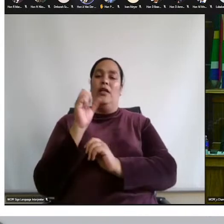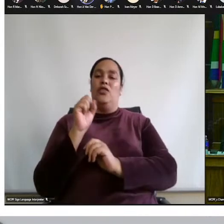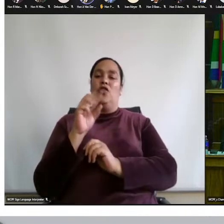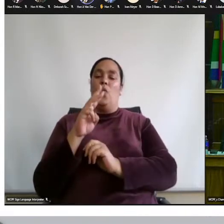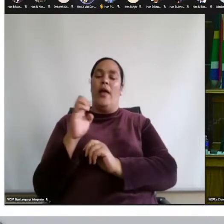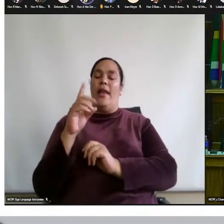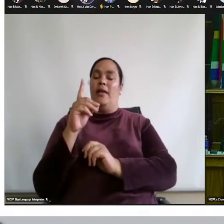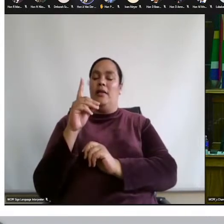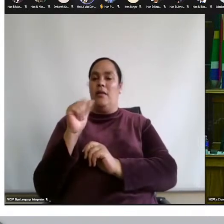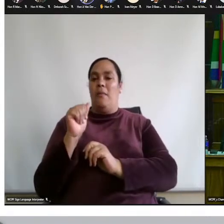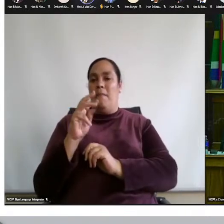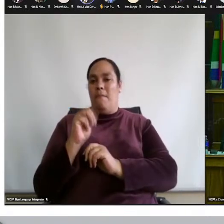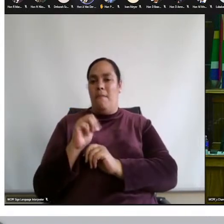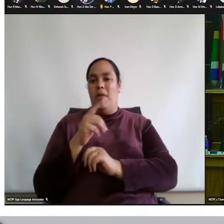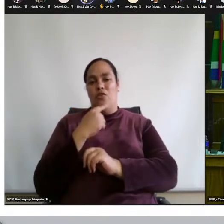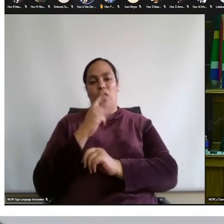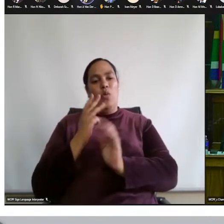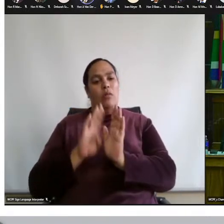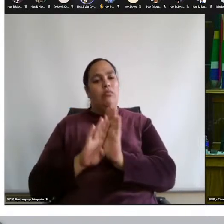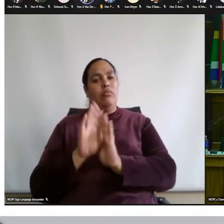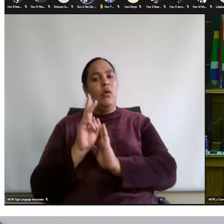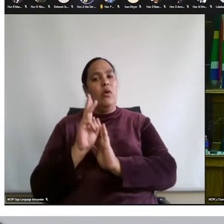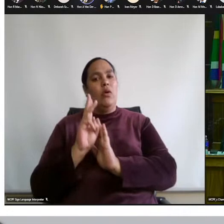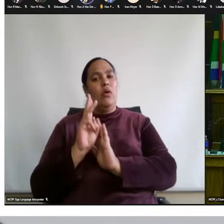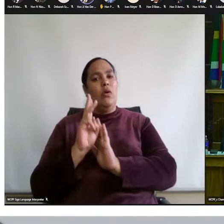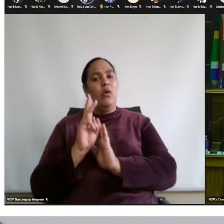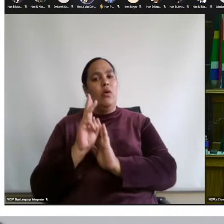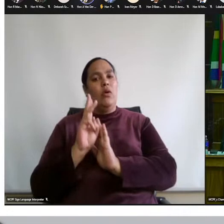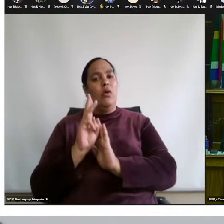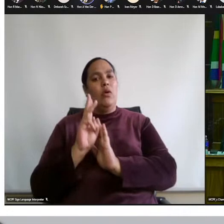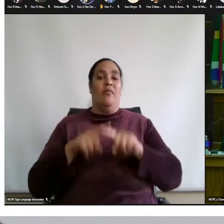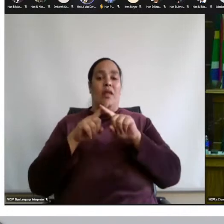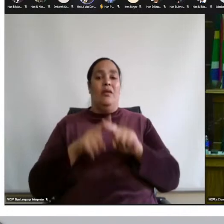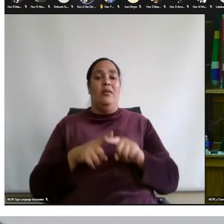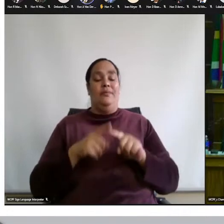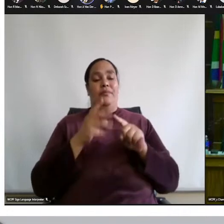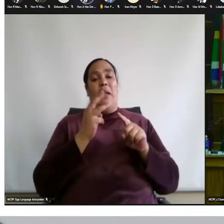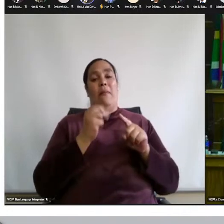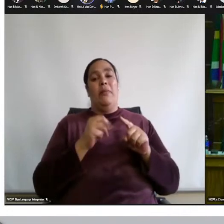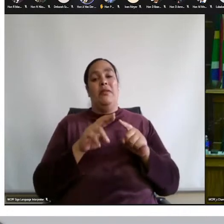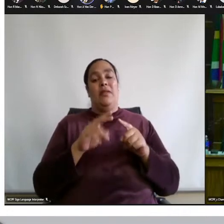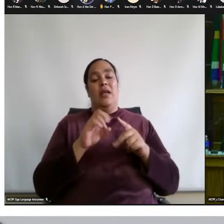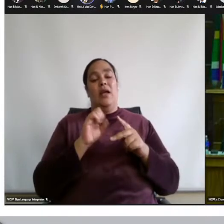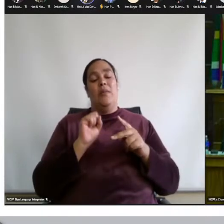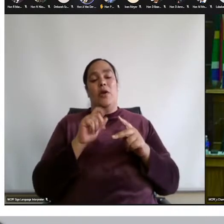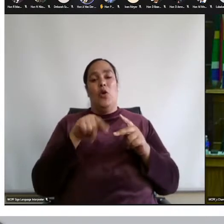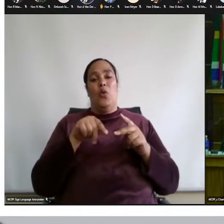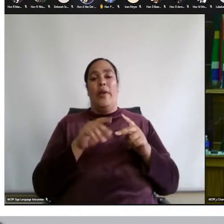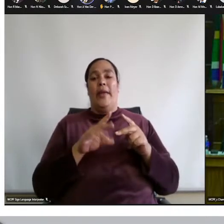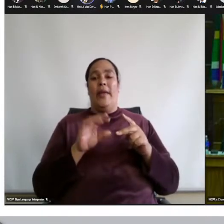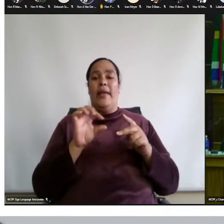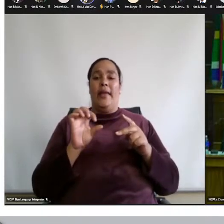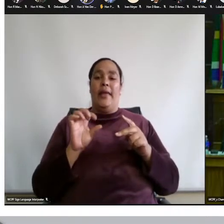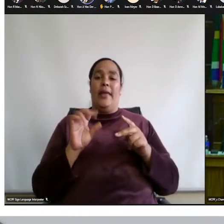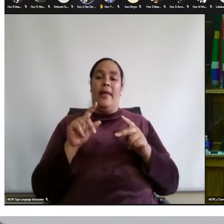tot stilstand gekom het. Dit volg op minister Nkwinti se loodsing